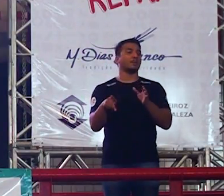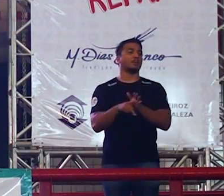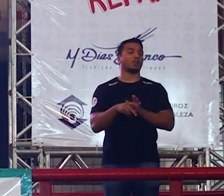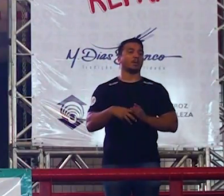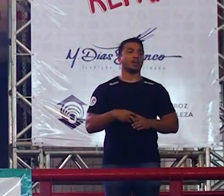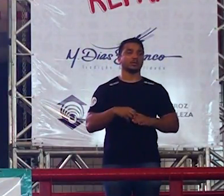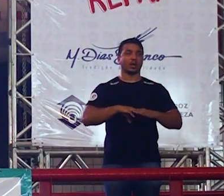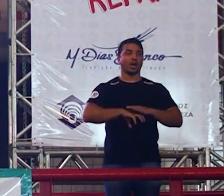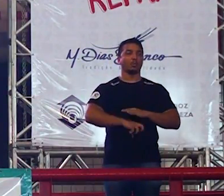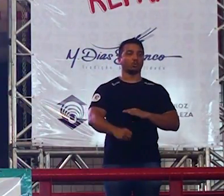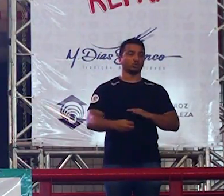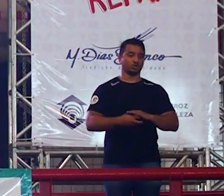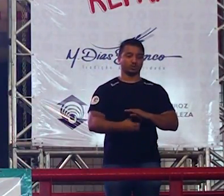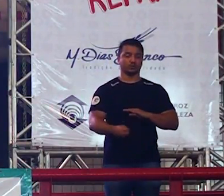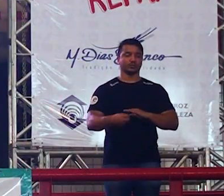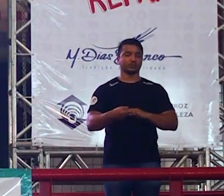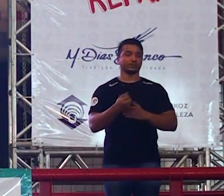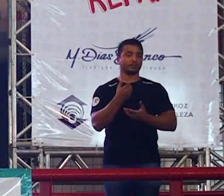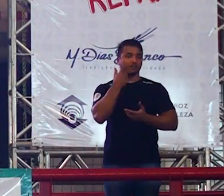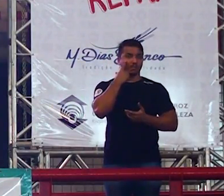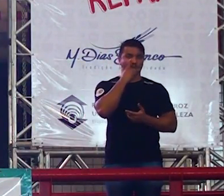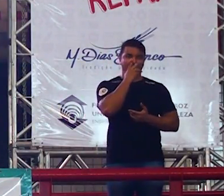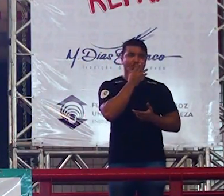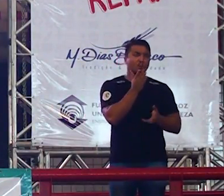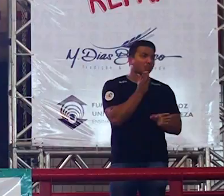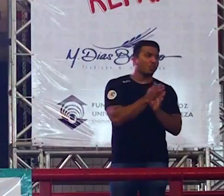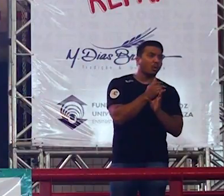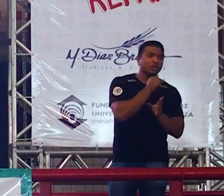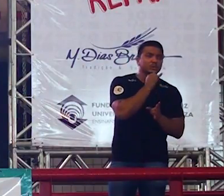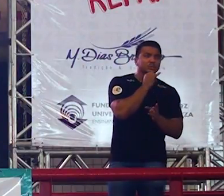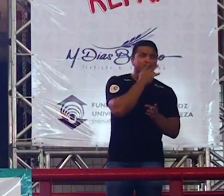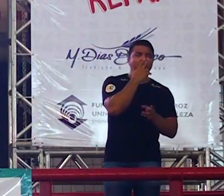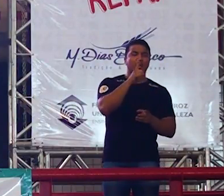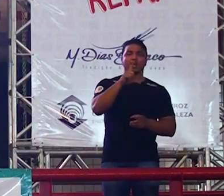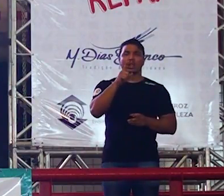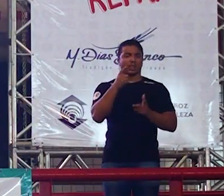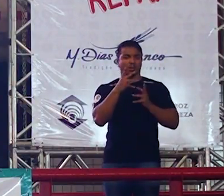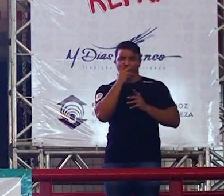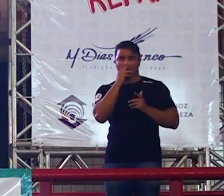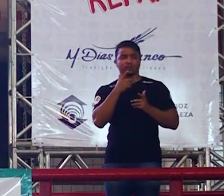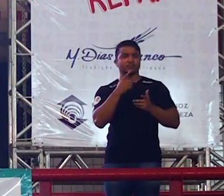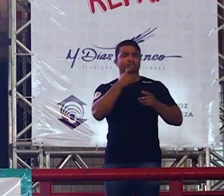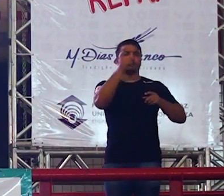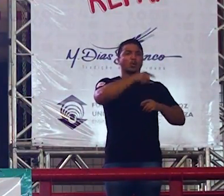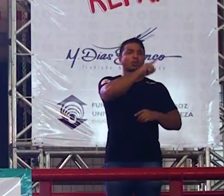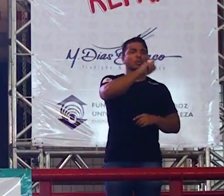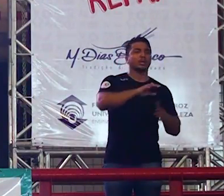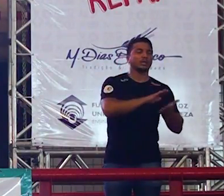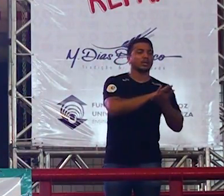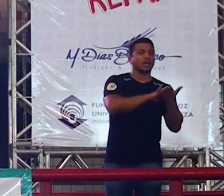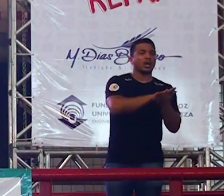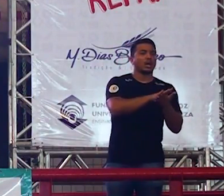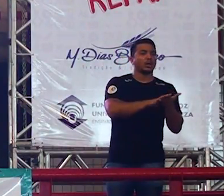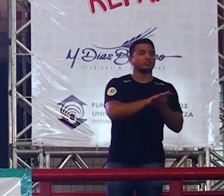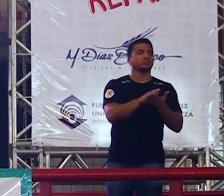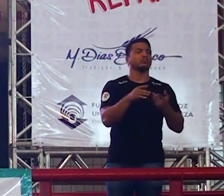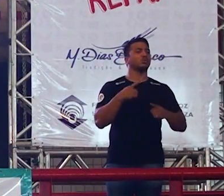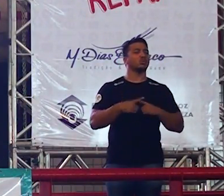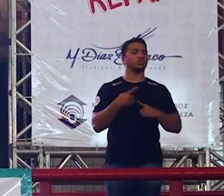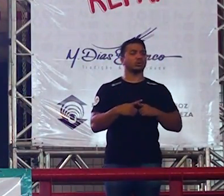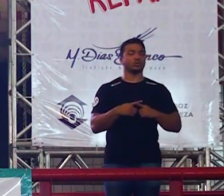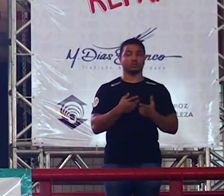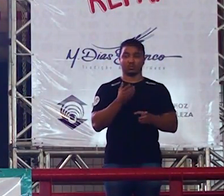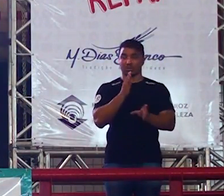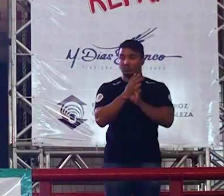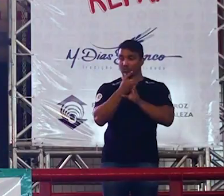abortivo. Ok? Professor, porque legalmente o DIU não é taxado como método abortivo?